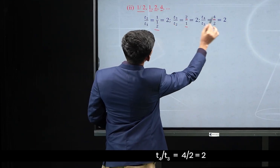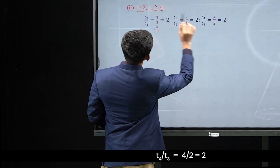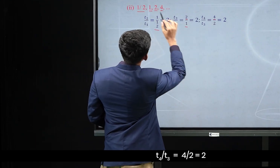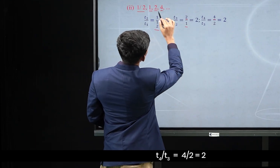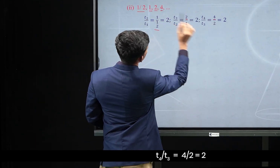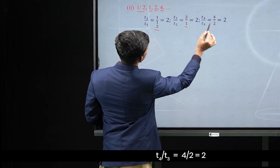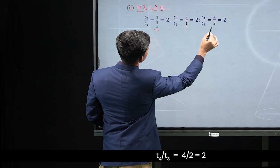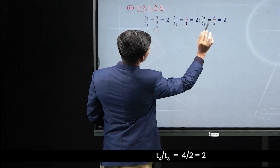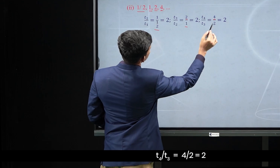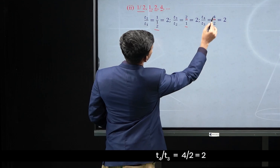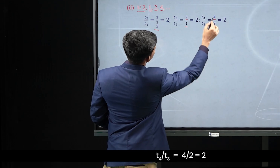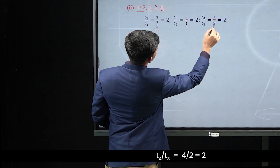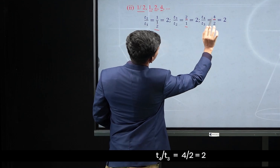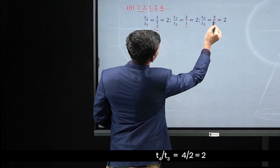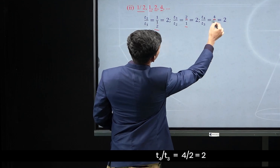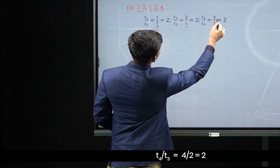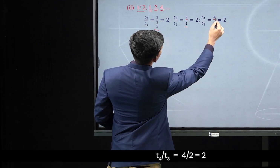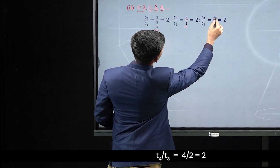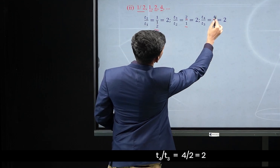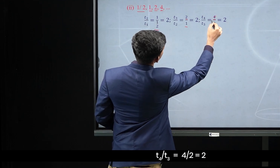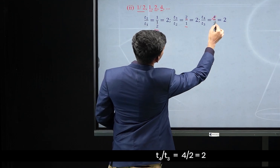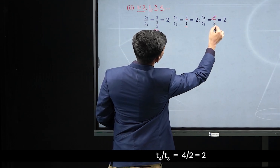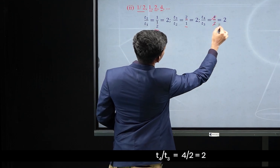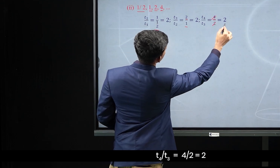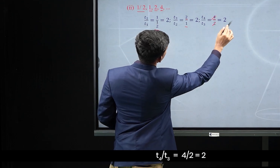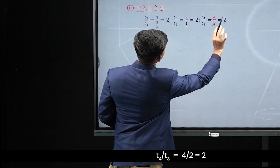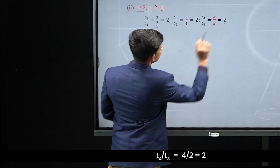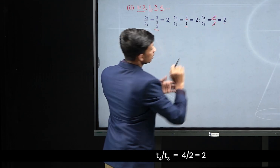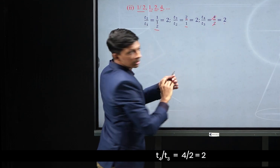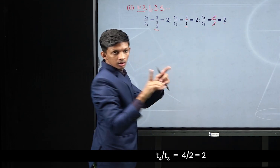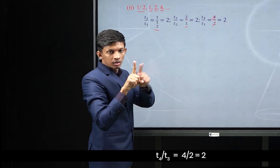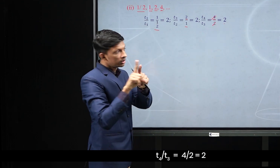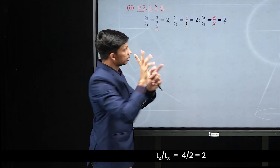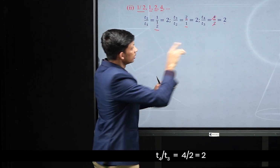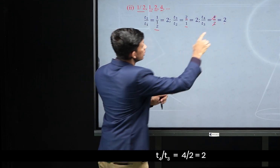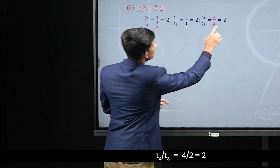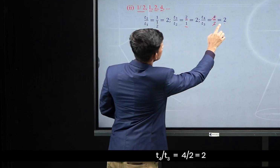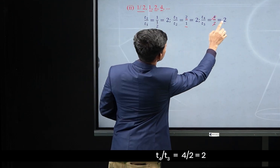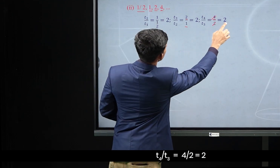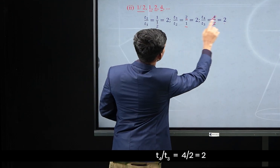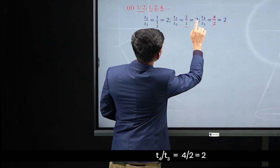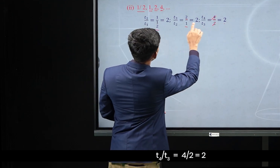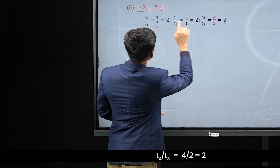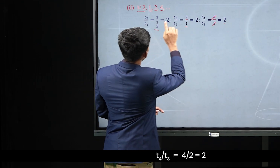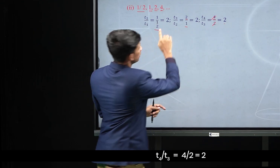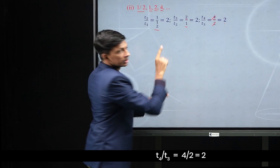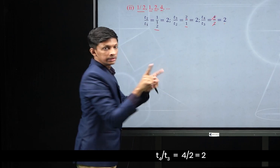கீழ் டி கீழ் இலக்கு 3 ஈடு 4 கீழ் 2 ஈடு 2.